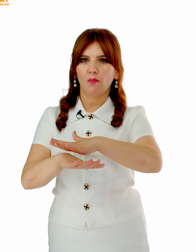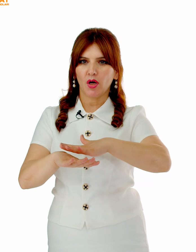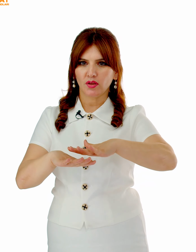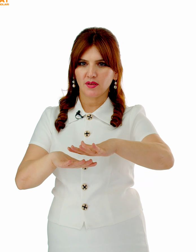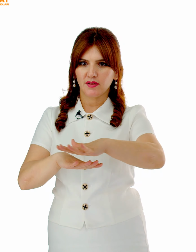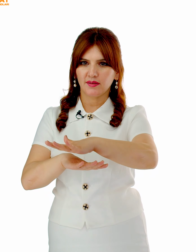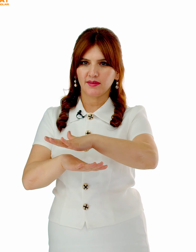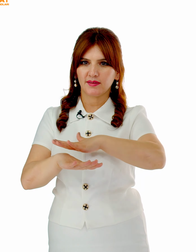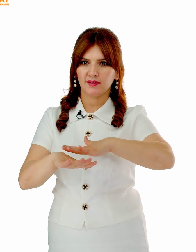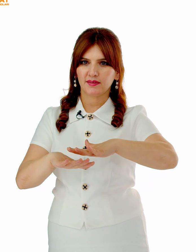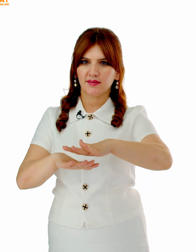Olomon.